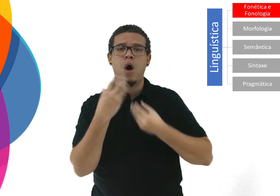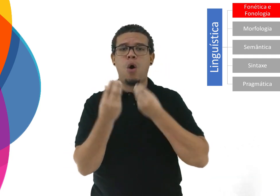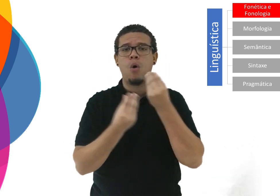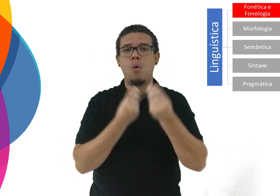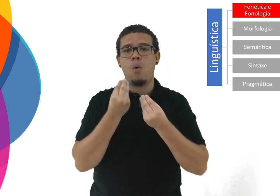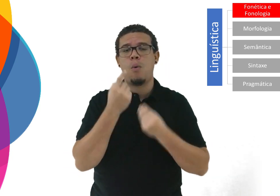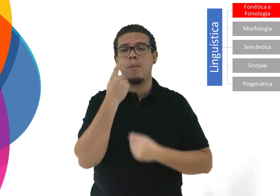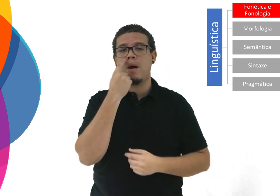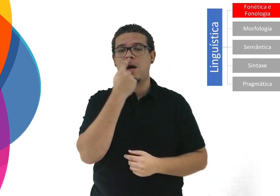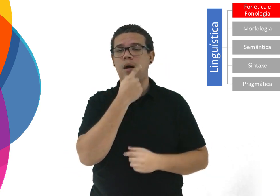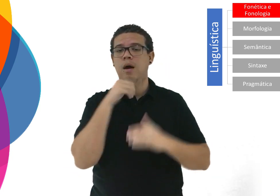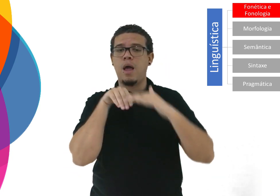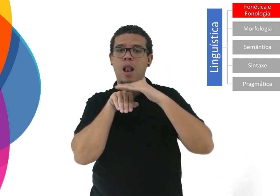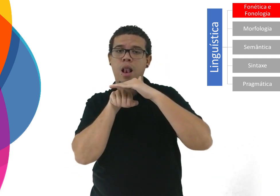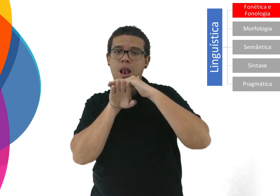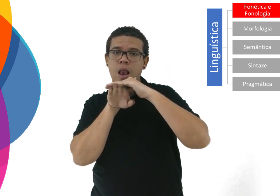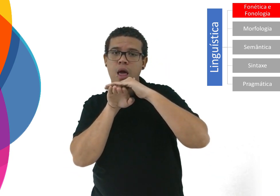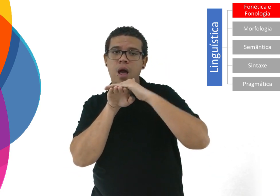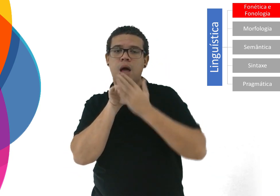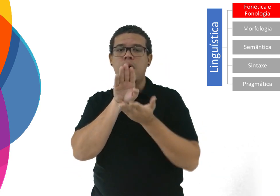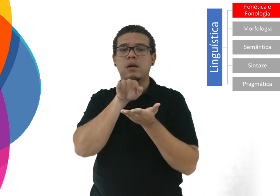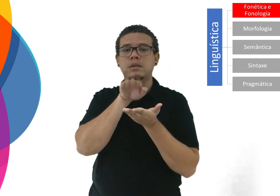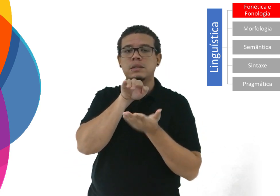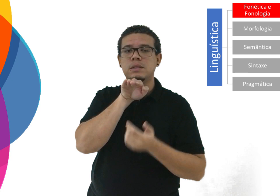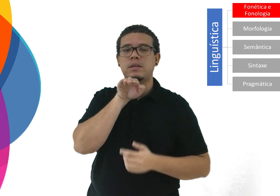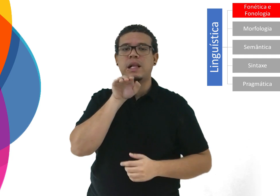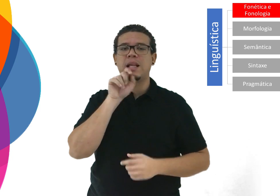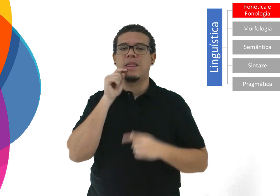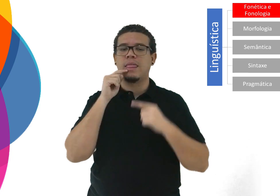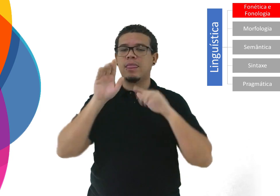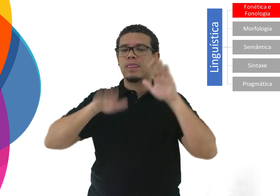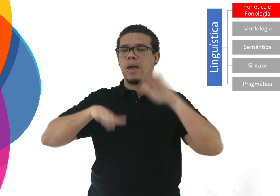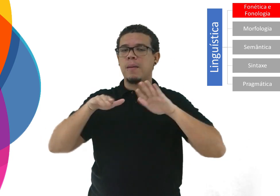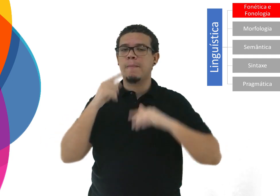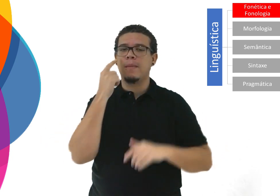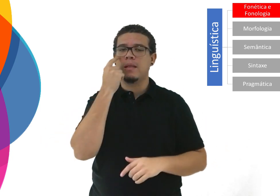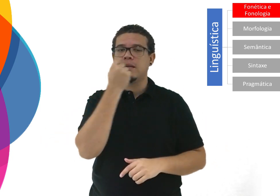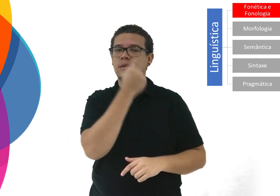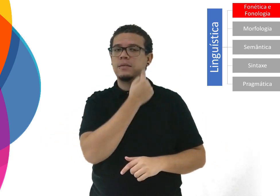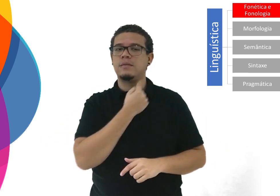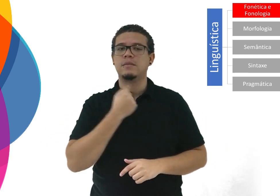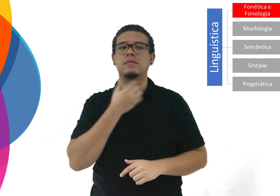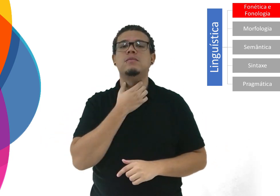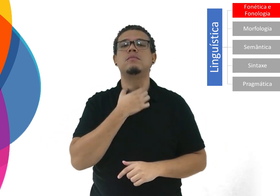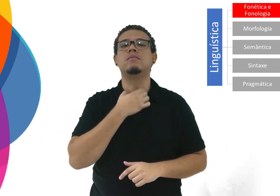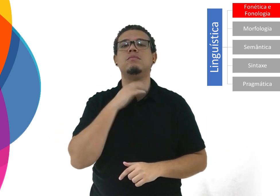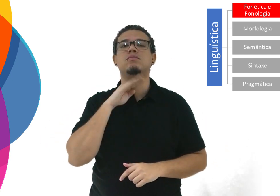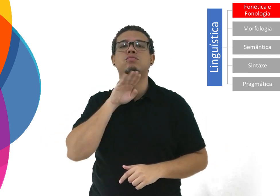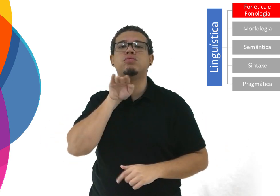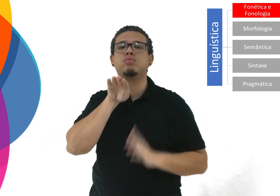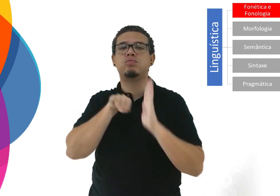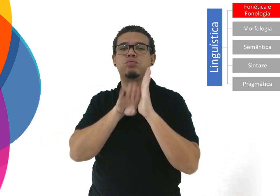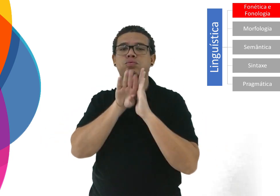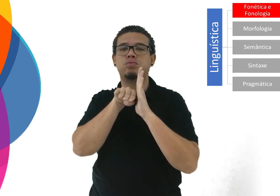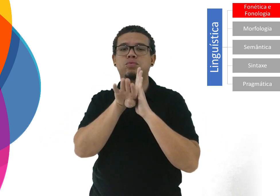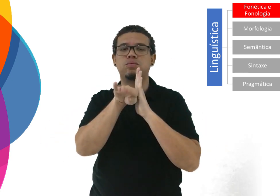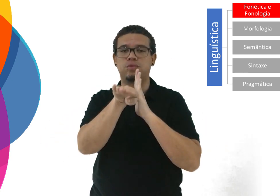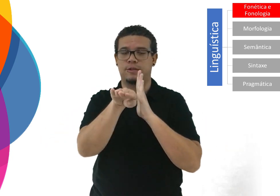Sim, da produção de palavras, de como é a articulação, o movimento